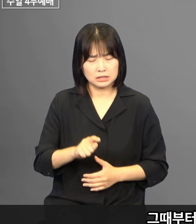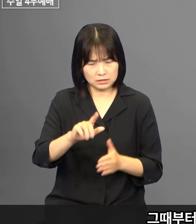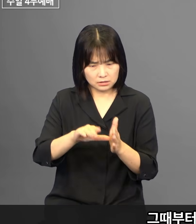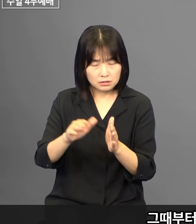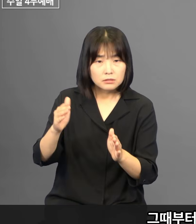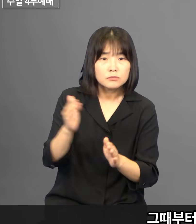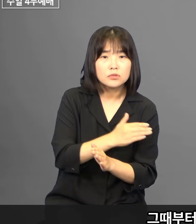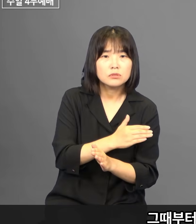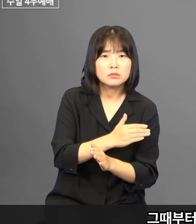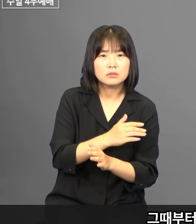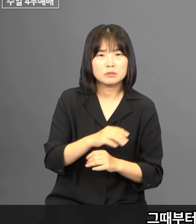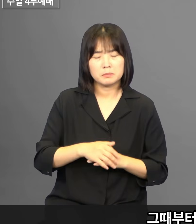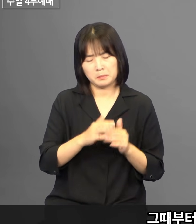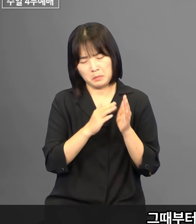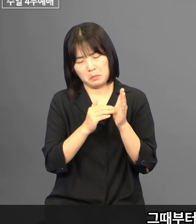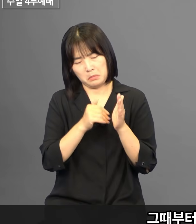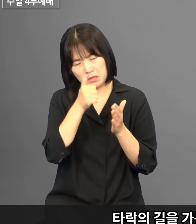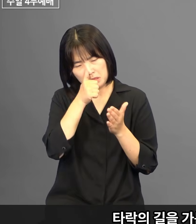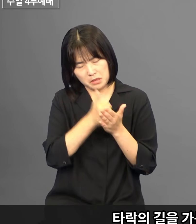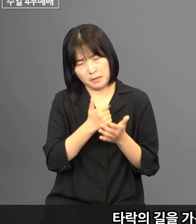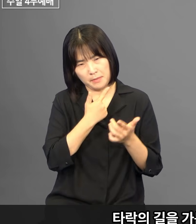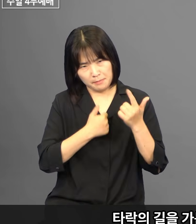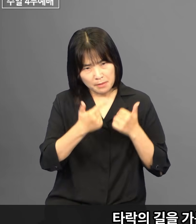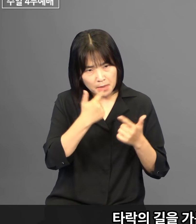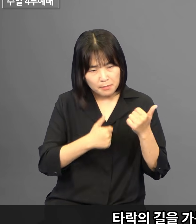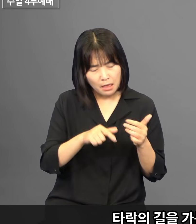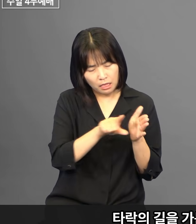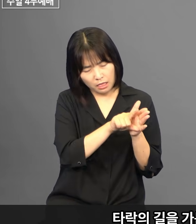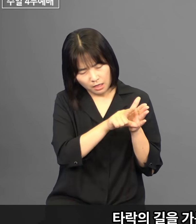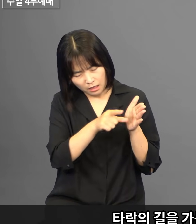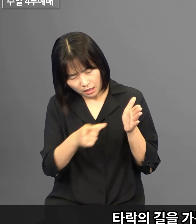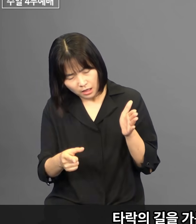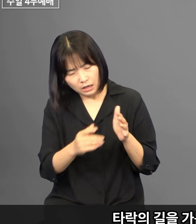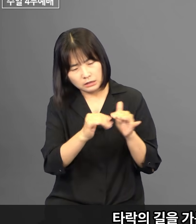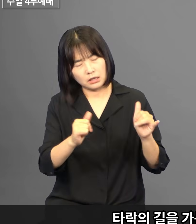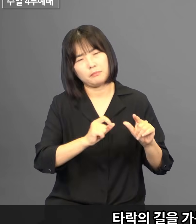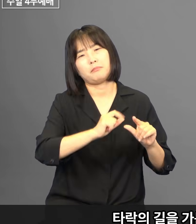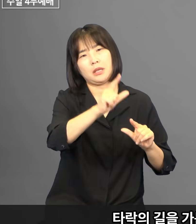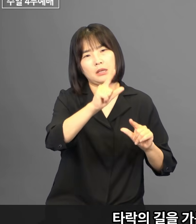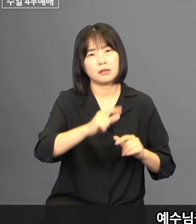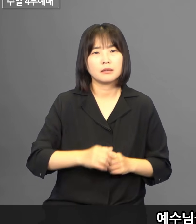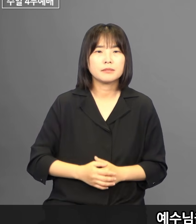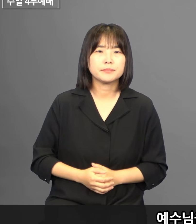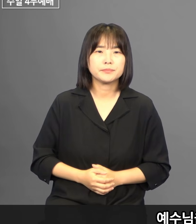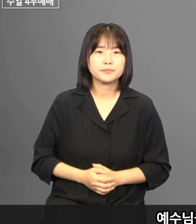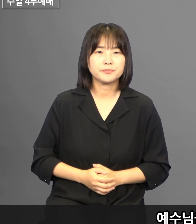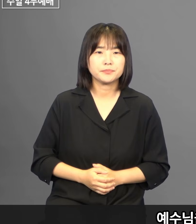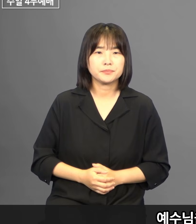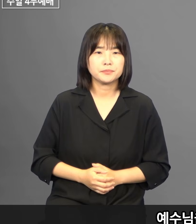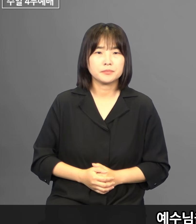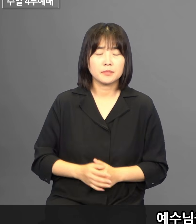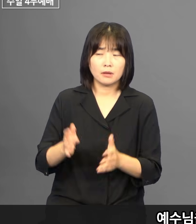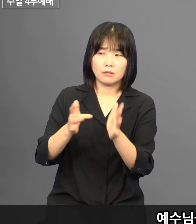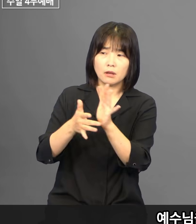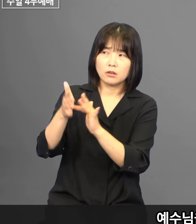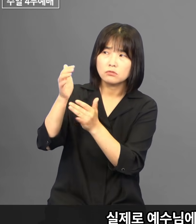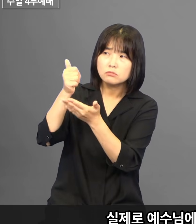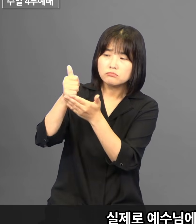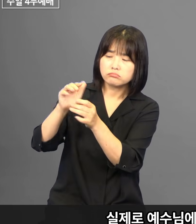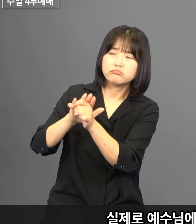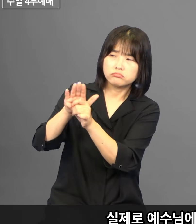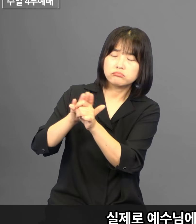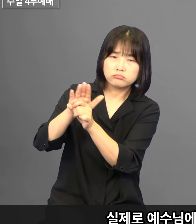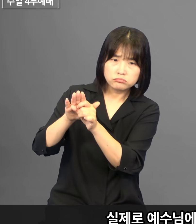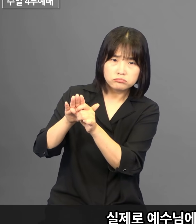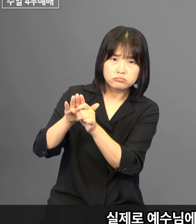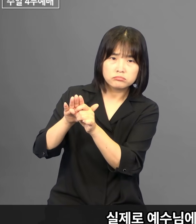그때부터 은밀한 죄를 짓고 타락의 길을 가는 사람이 생기는 거예요. 예수님을 사랑한다면서